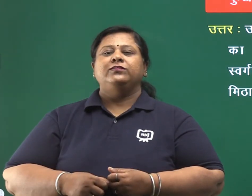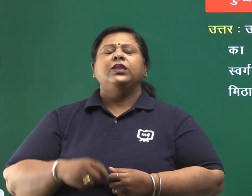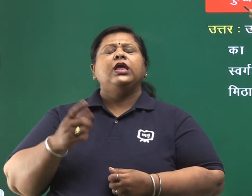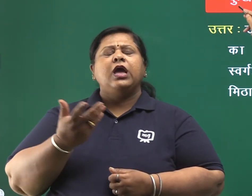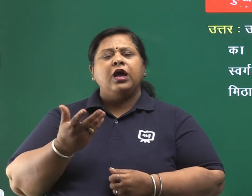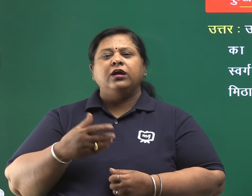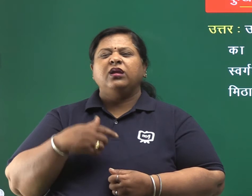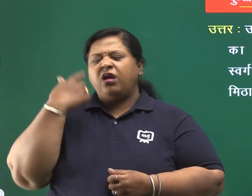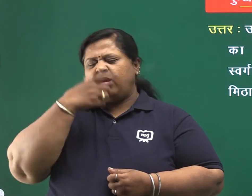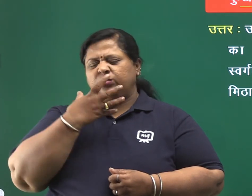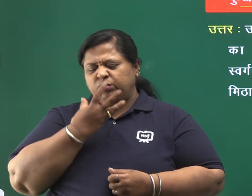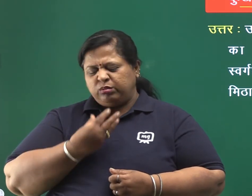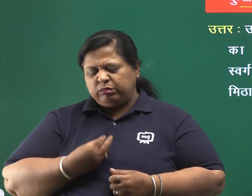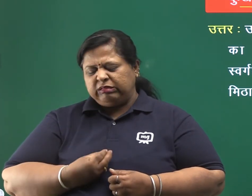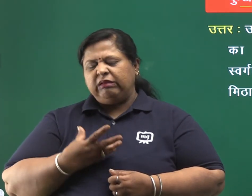क्या दुख था?